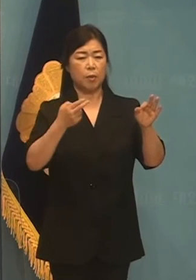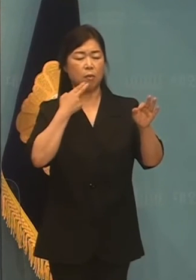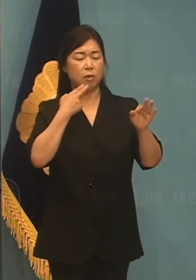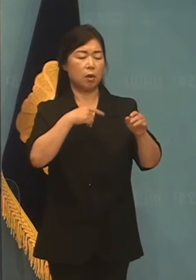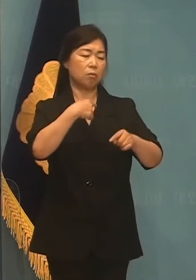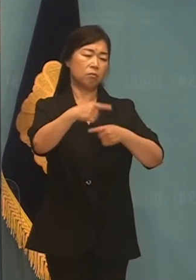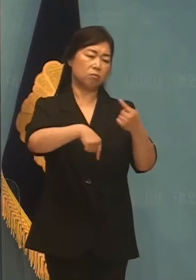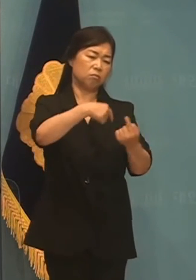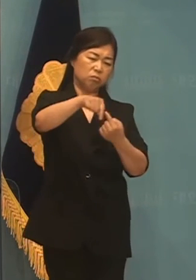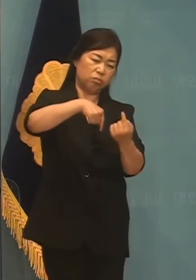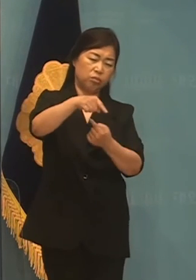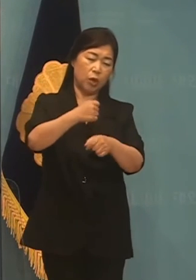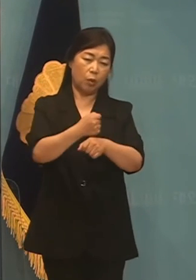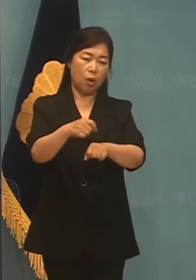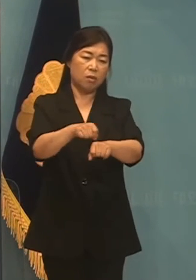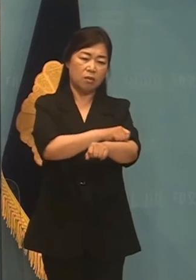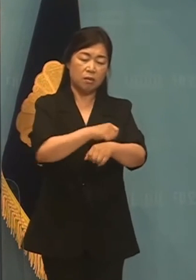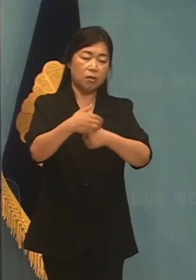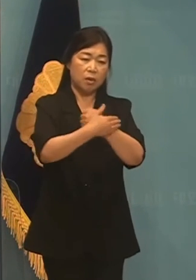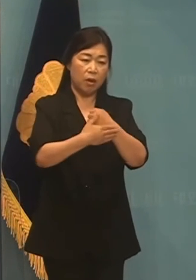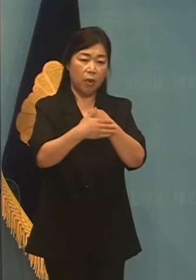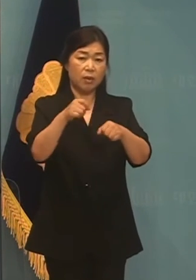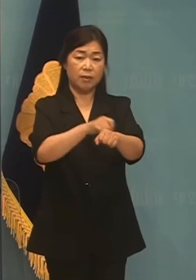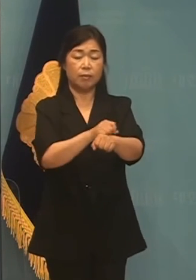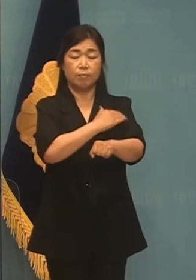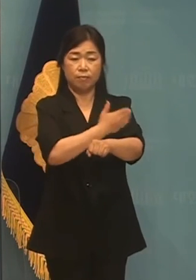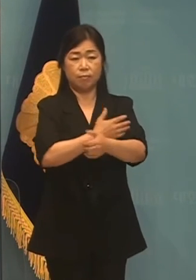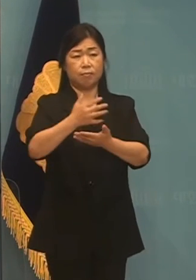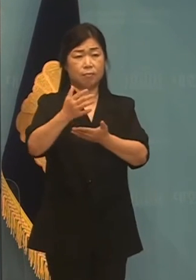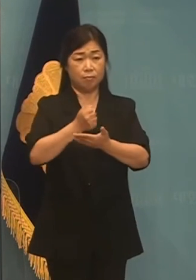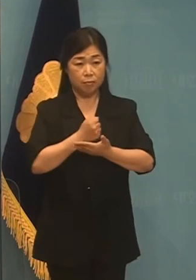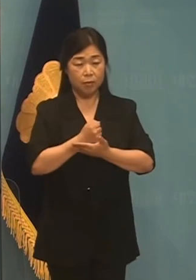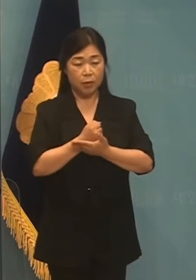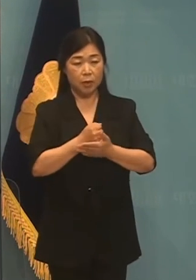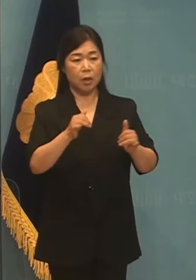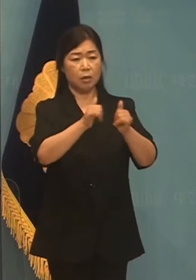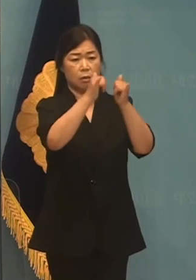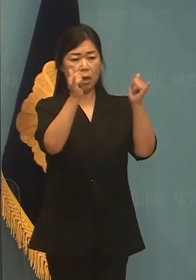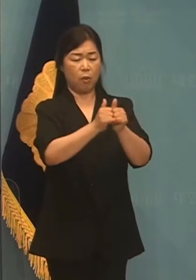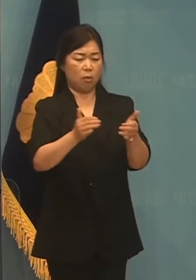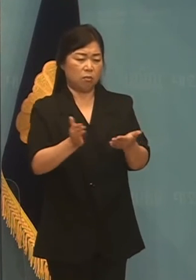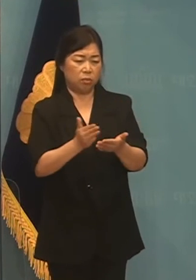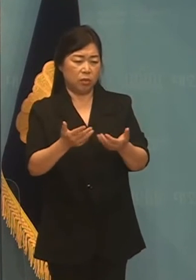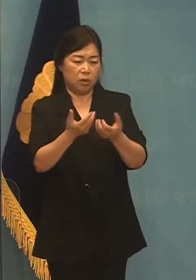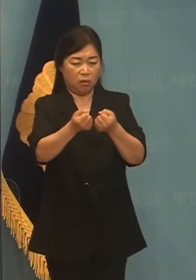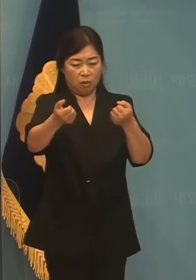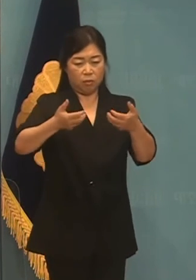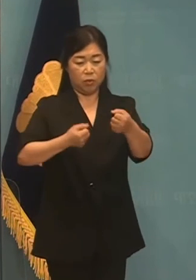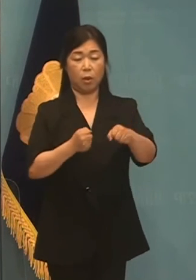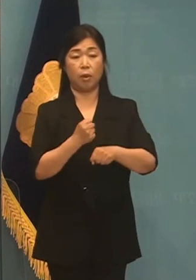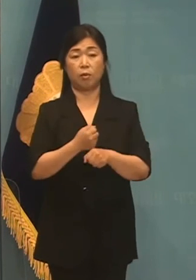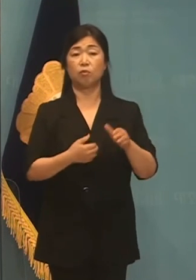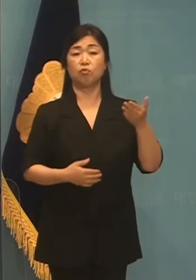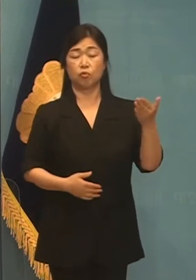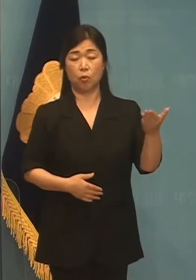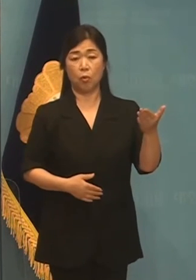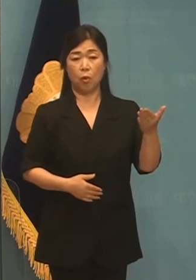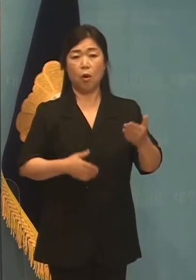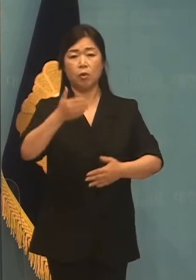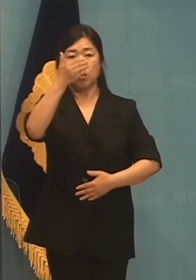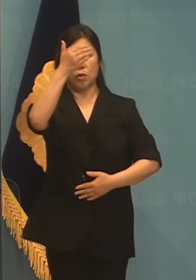경영에 특혜와 특권을 누리는 식으로 사회 분열과 양극화를 부추기면서